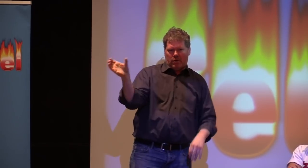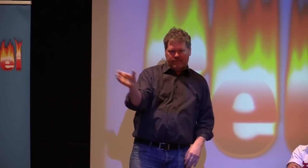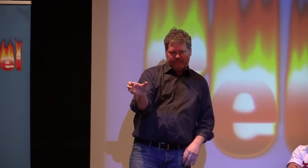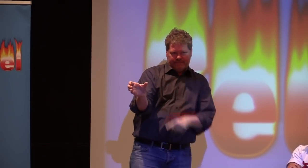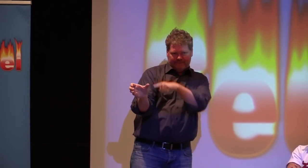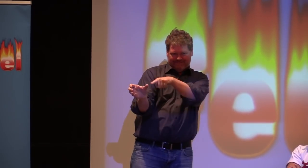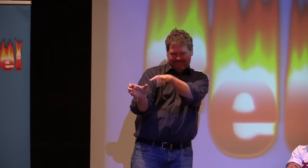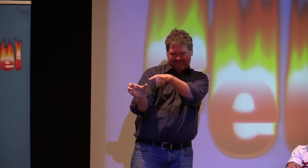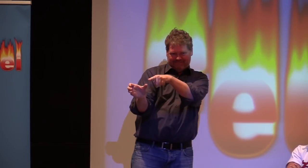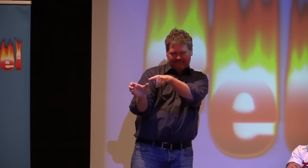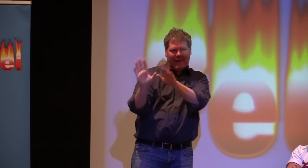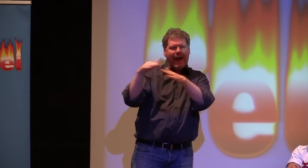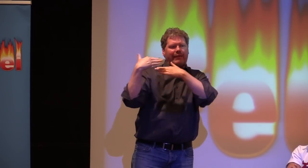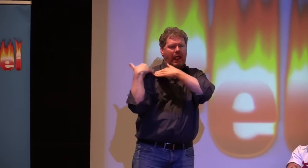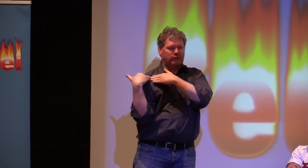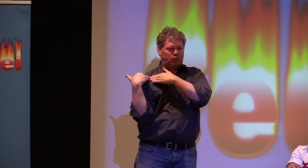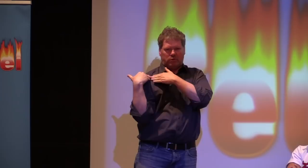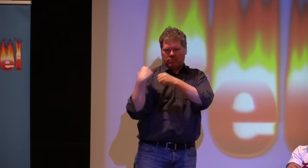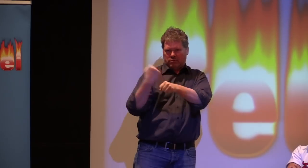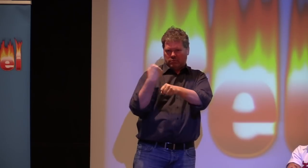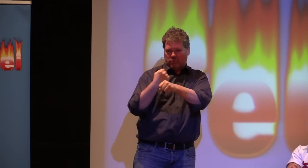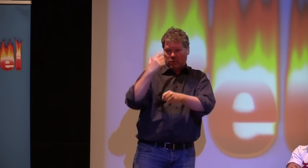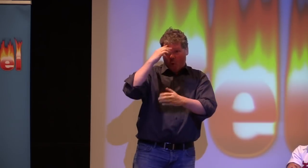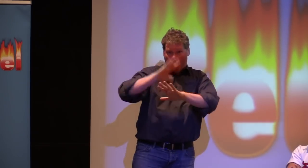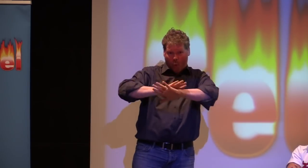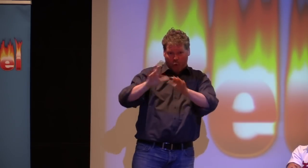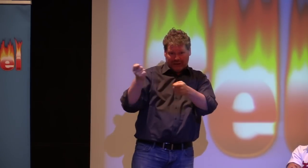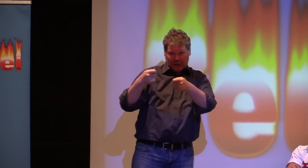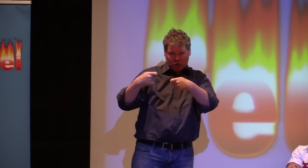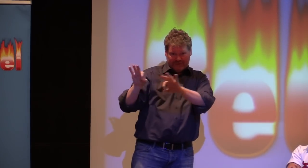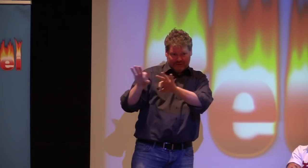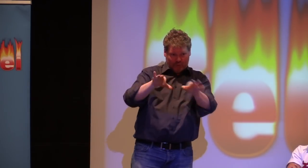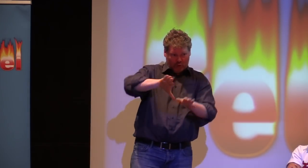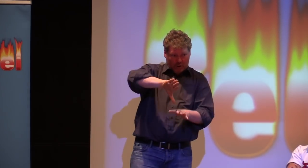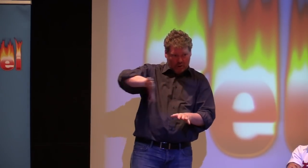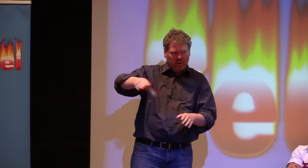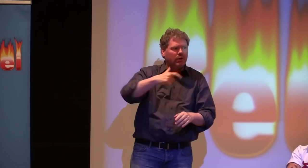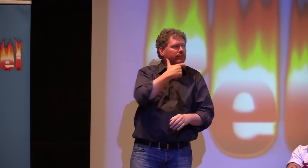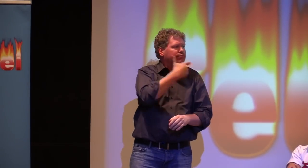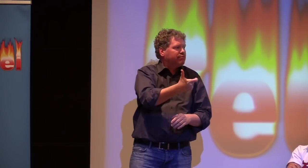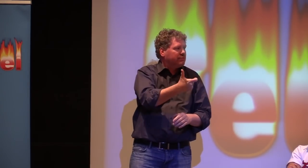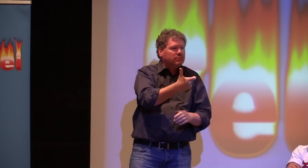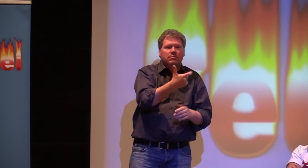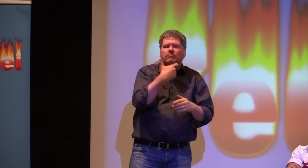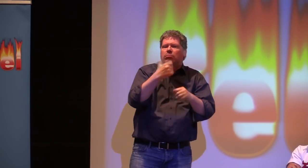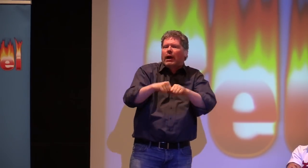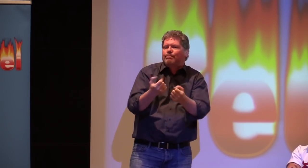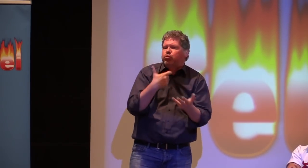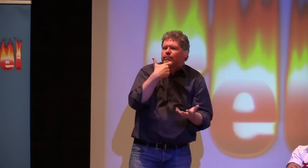Die Deutsche Hörsenjugend hat ja jetzt seit kurzem auch einen Geschäftsführer eingestellt, der den Vorstand entlastet. Und wenn man sich jetzt